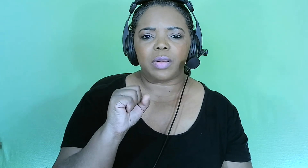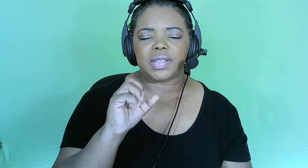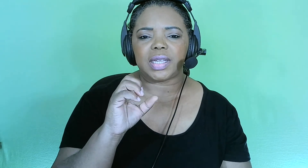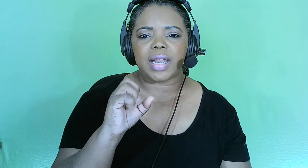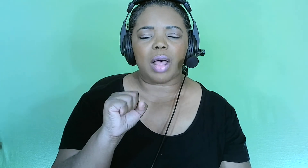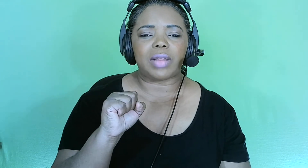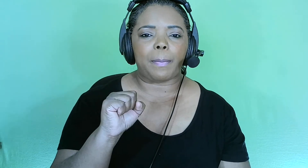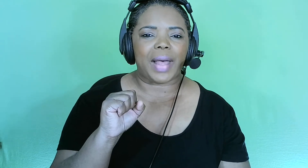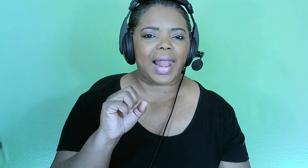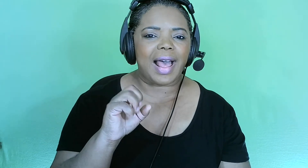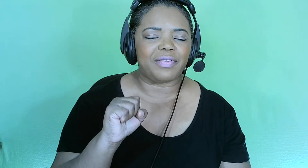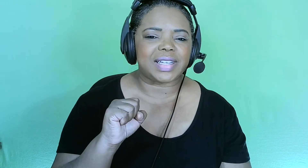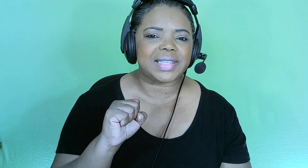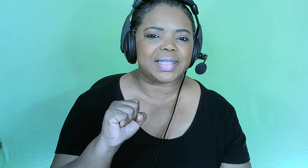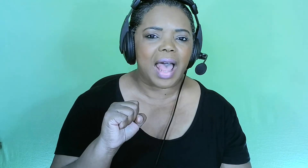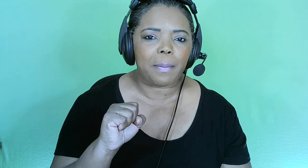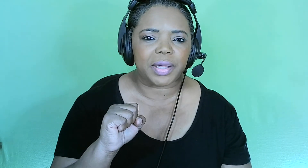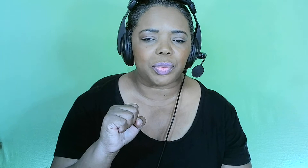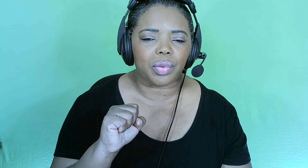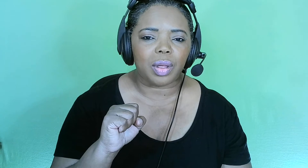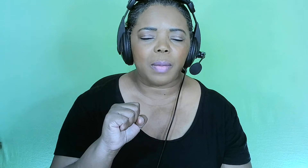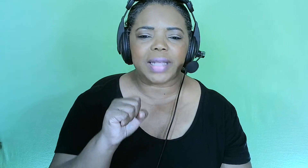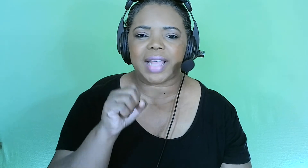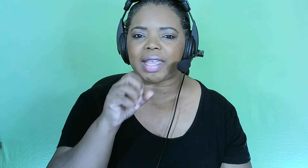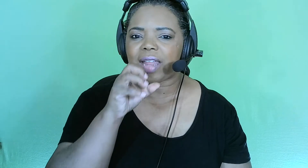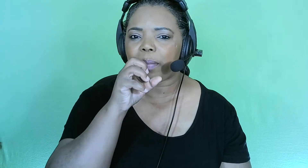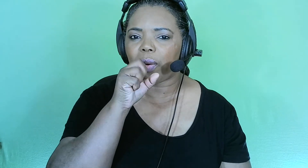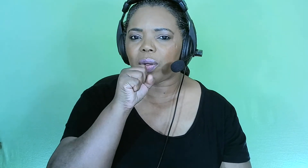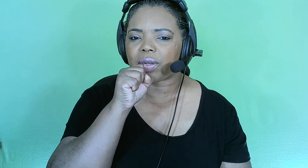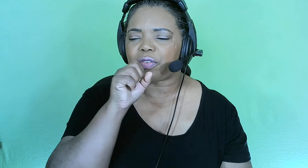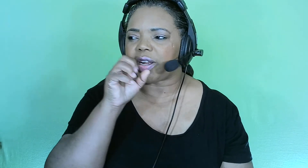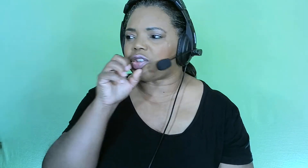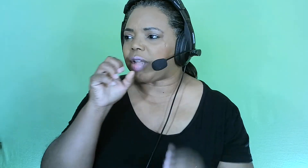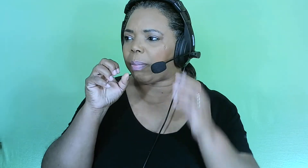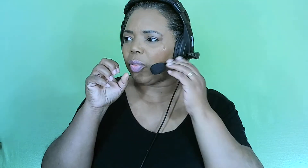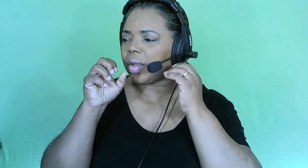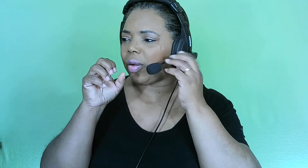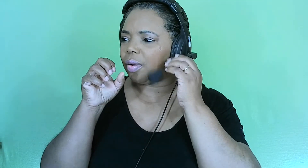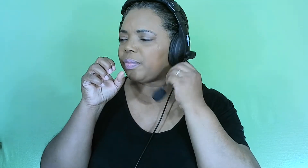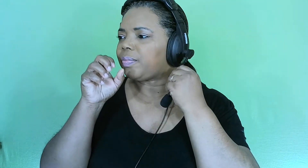o sinal da palavra sábado, mas é aqui na boca, ó, na frente da boca,